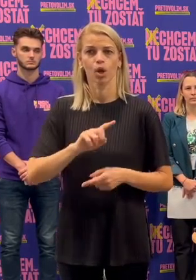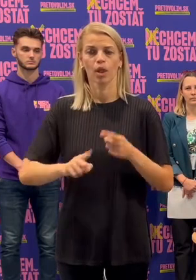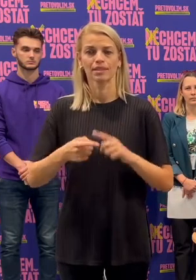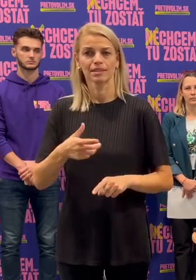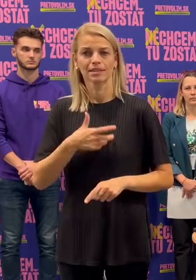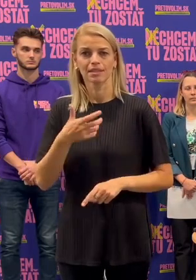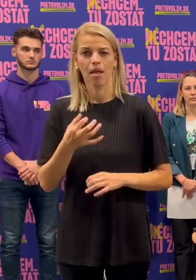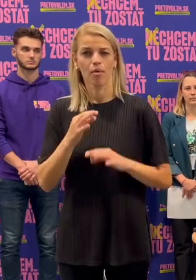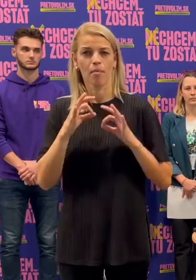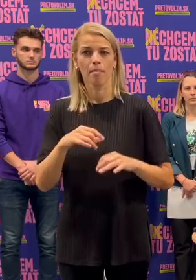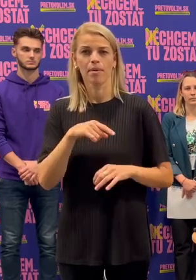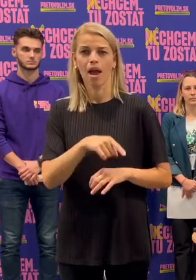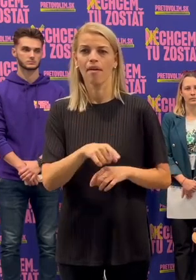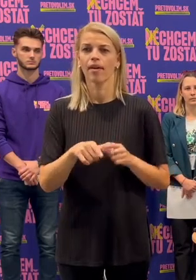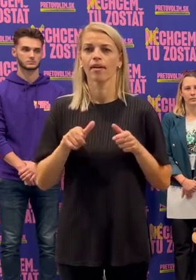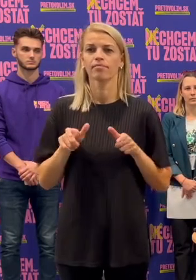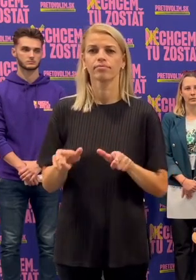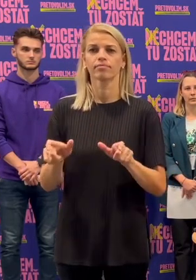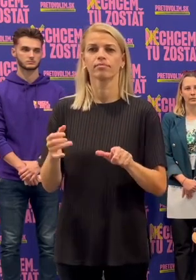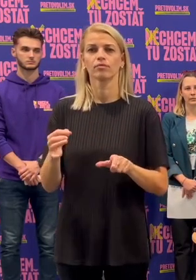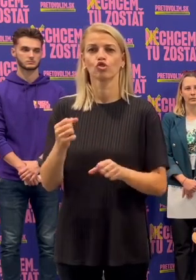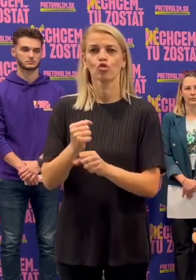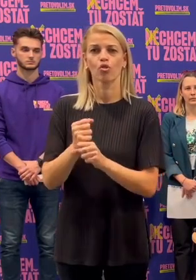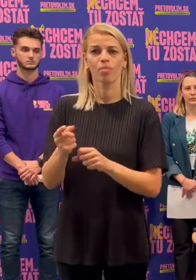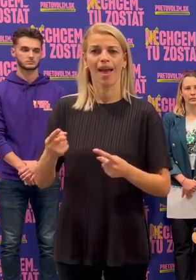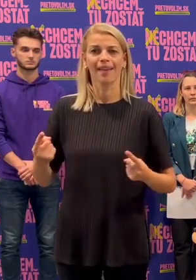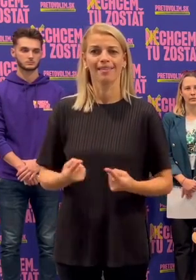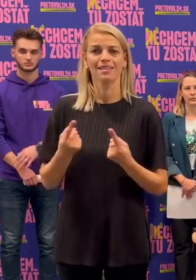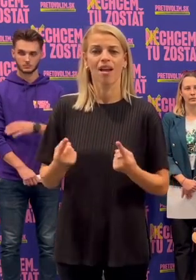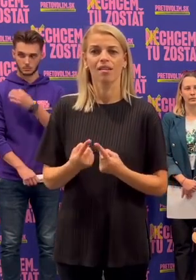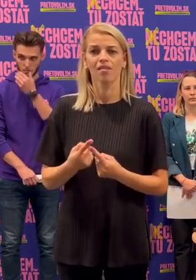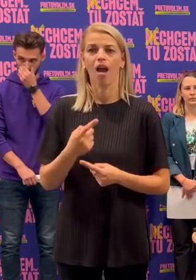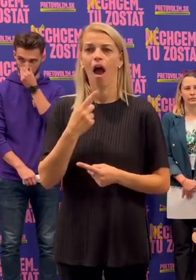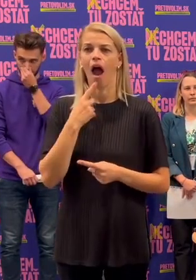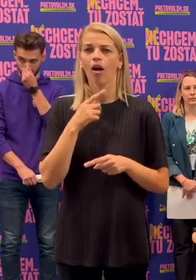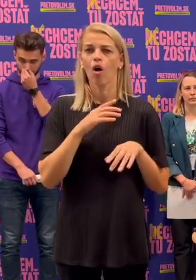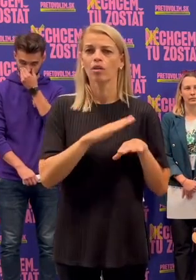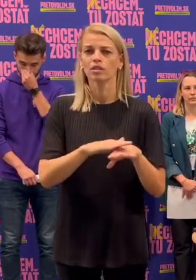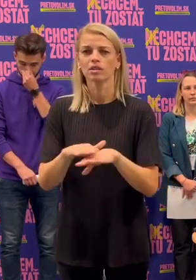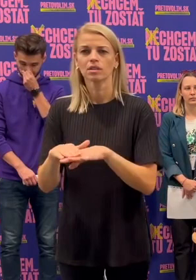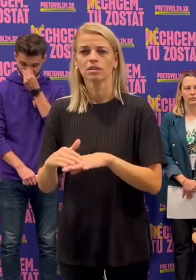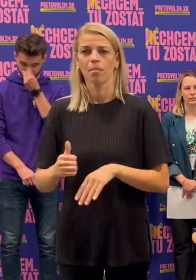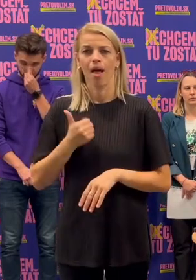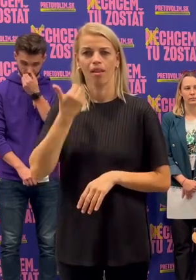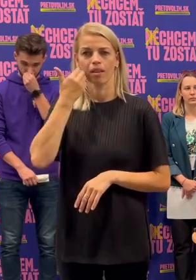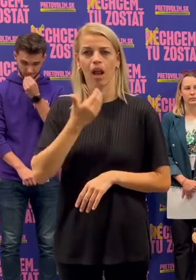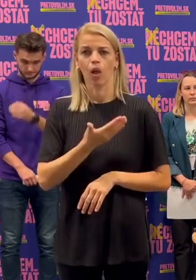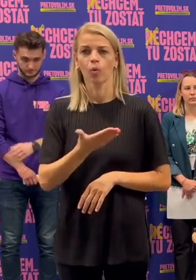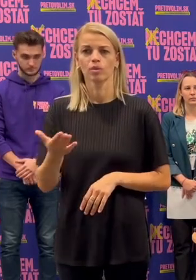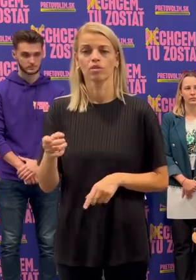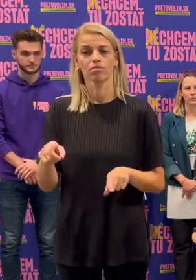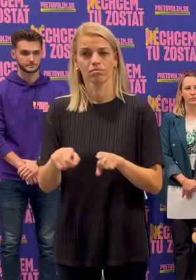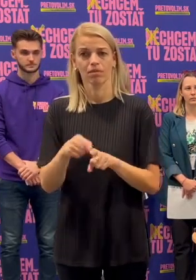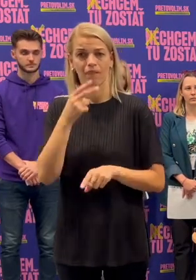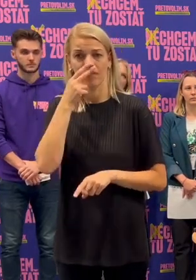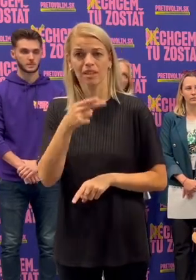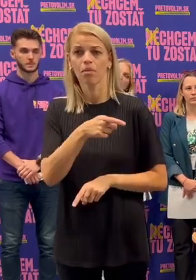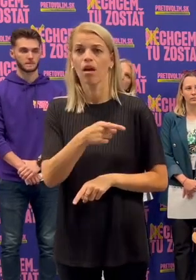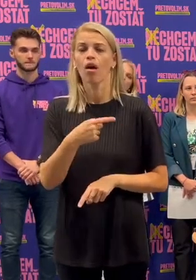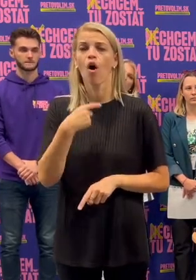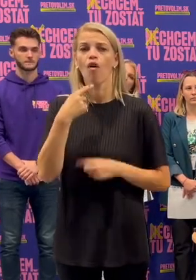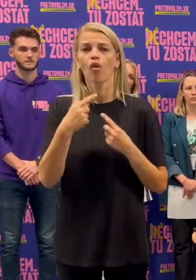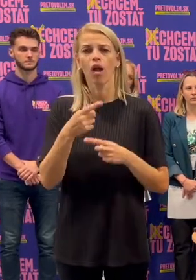oni práve sa potrebujú ohradzovať voči tomu, čo robia tieto iniciatívy a ako mobilizujú mladých ľudí. Vidíme to aj v tom, ako im hovoria, že by sa